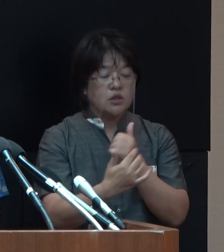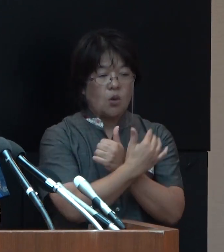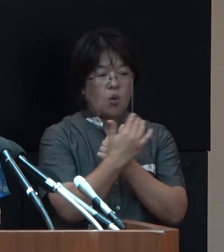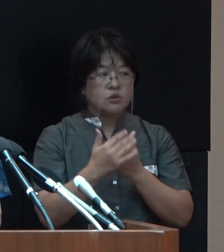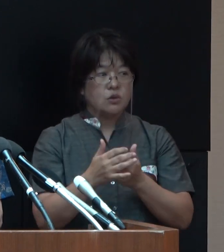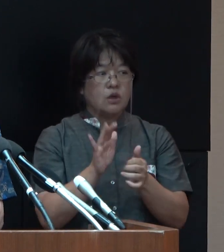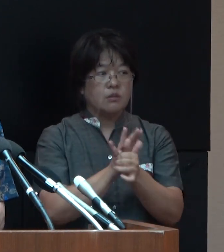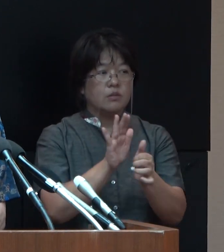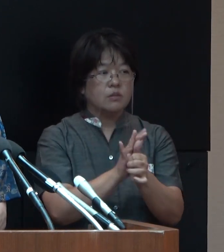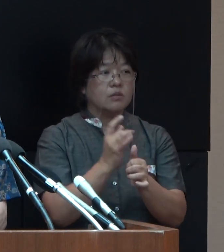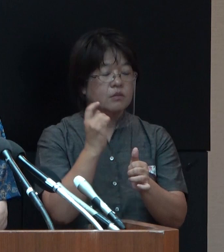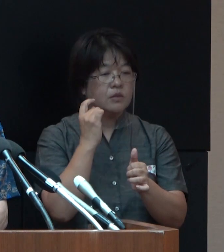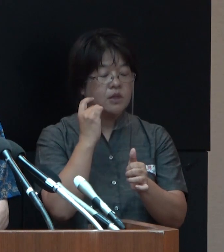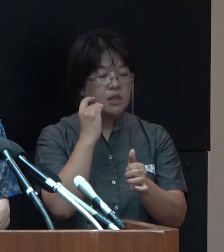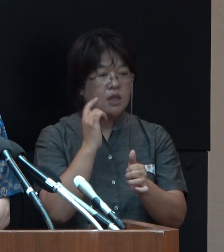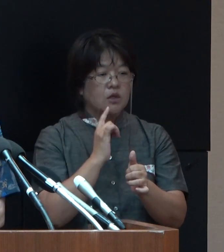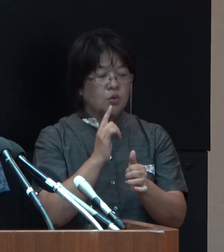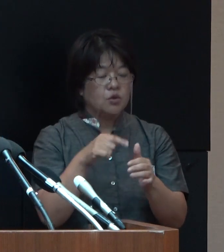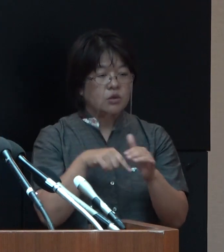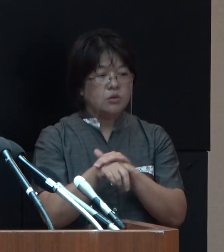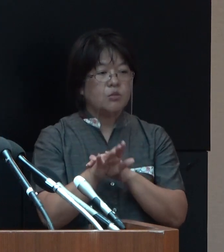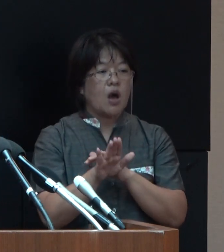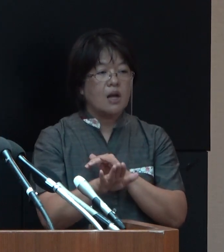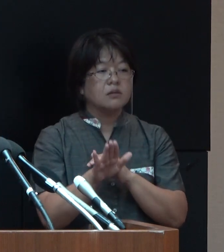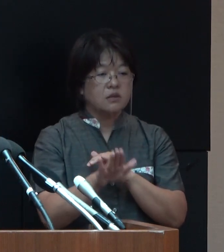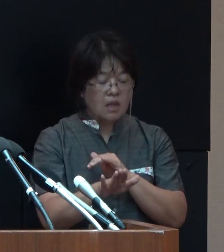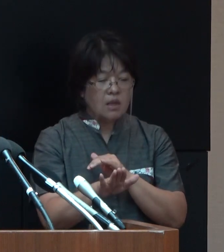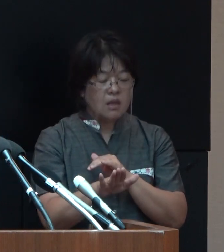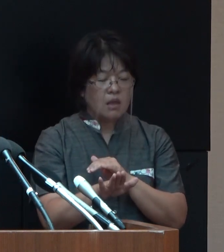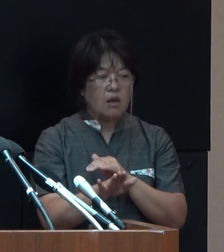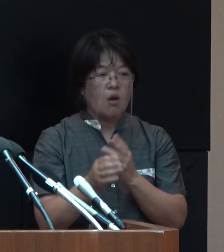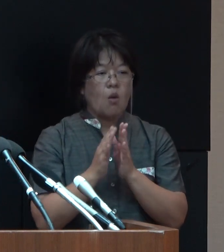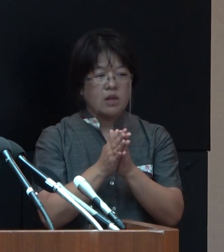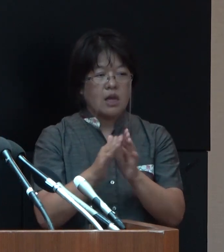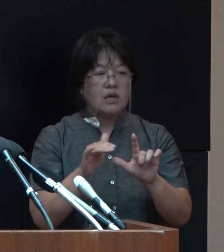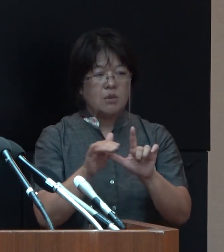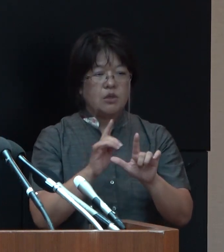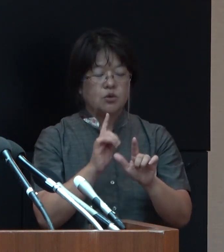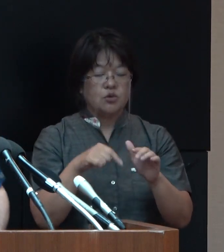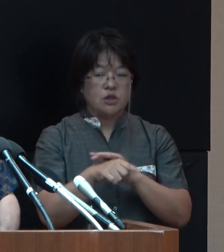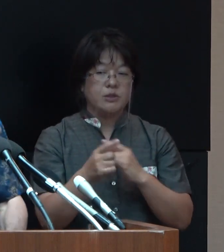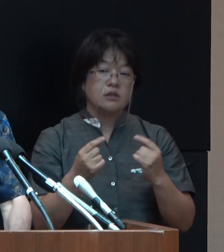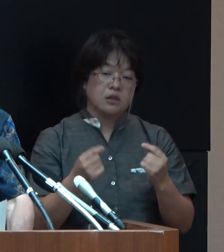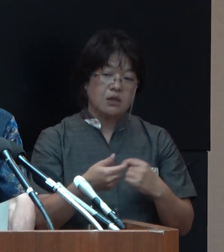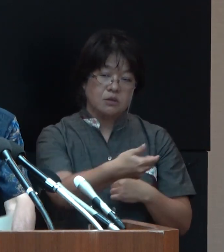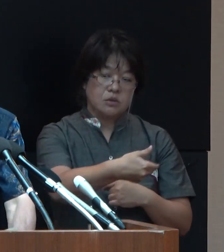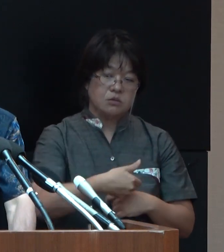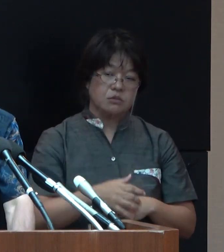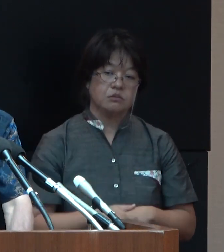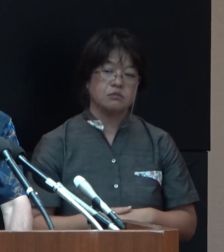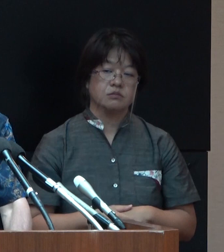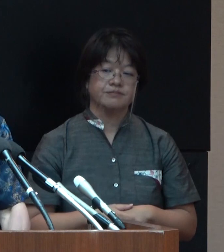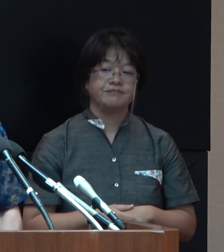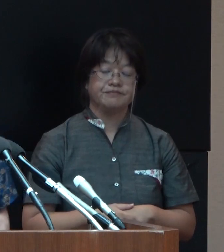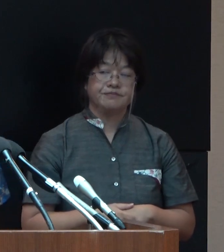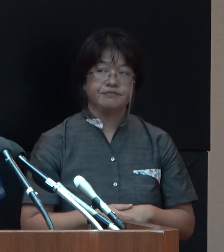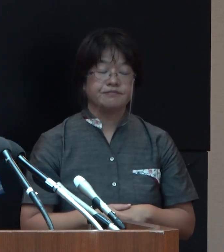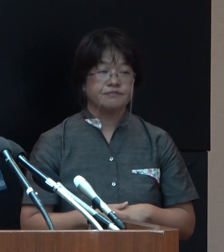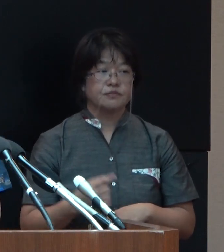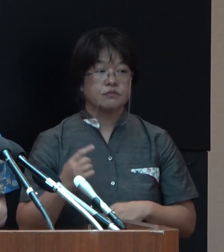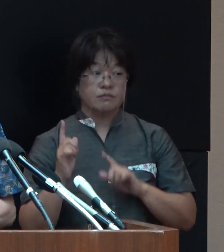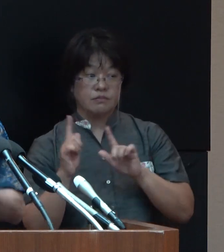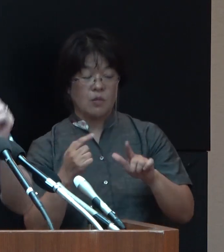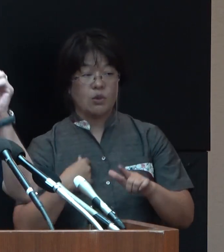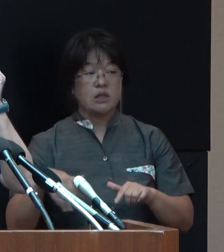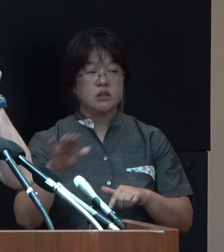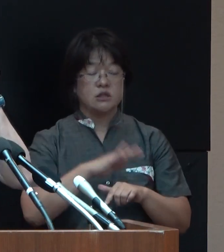そういう事情もあってのお願いでしたという人があるんでしょうか。 我々はその特措法の